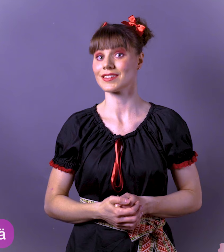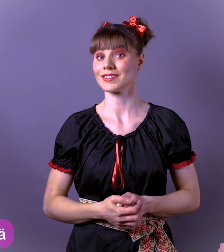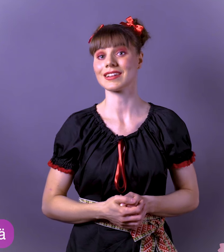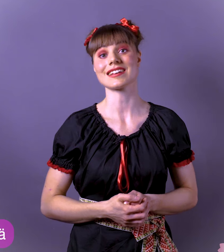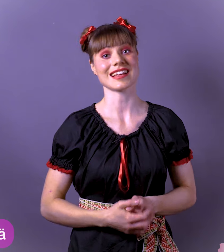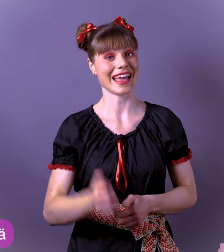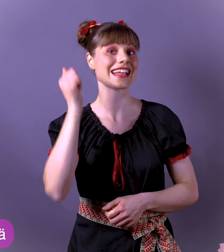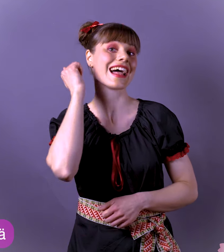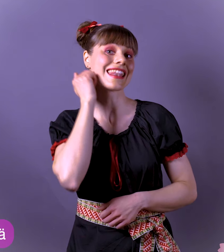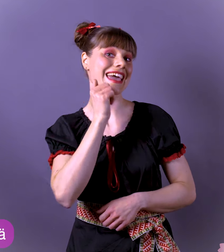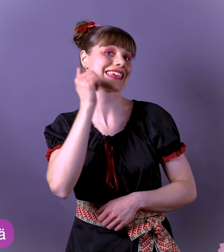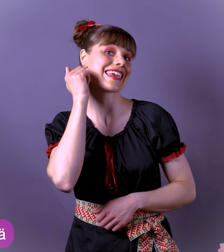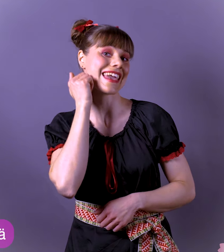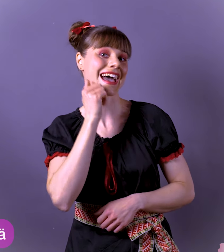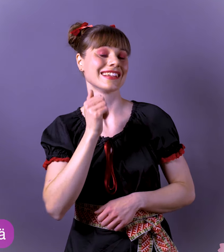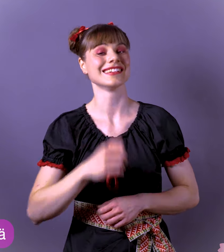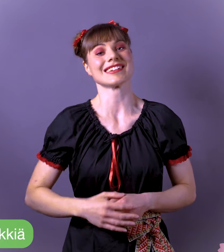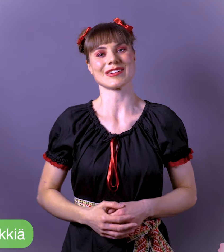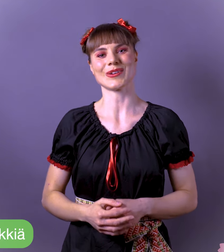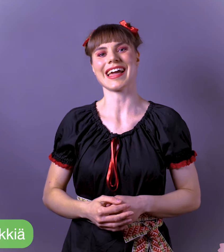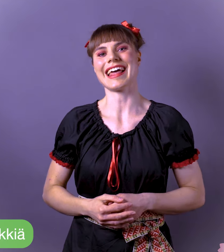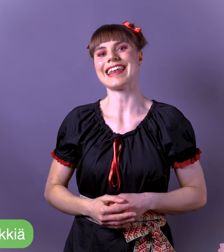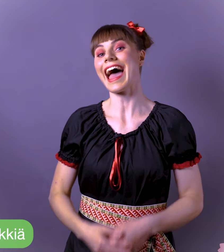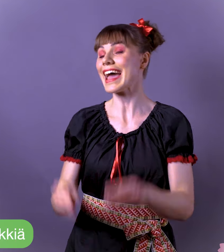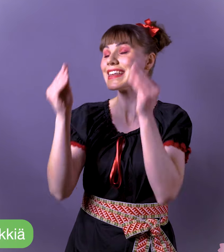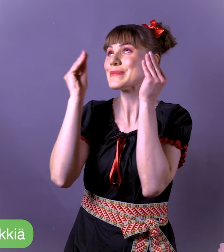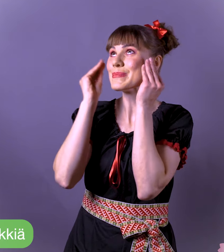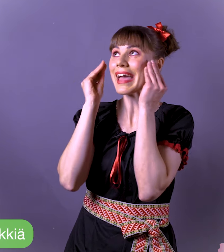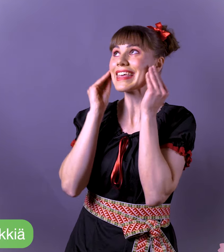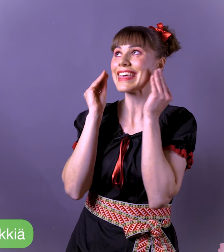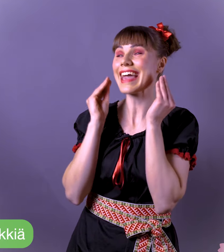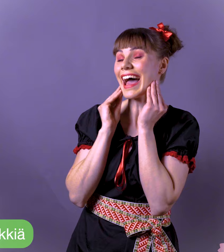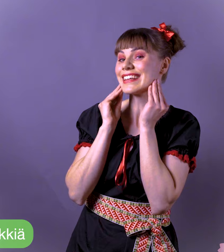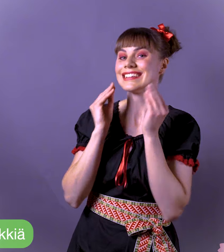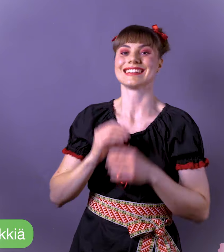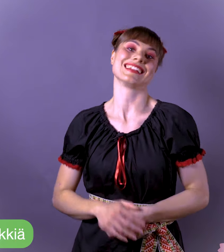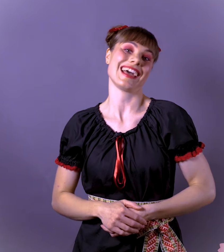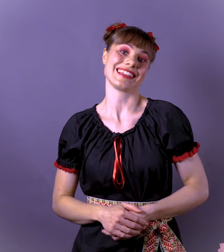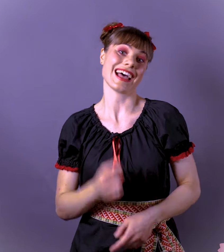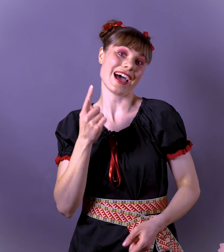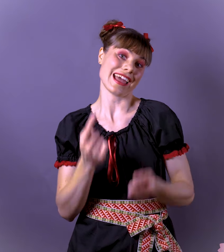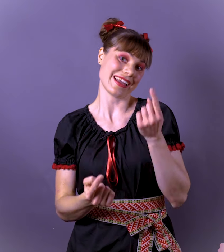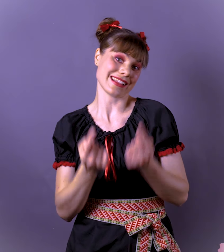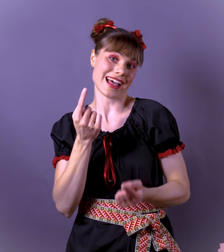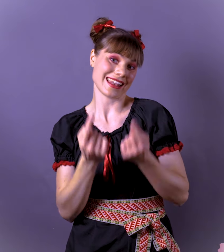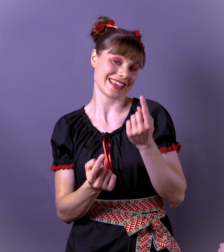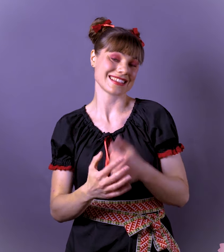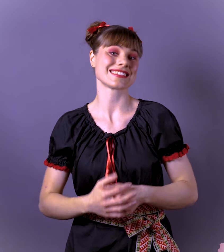On taas aika leikkiä, kokeilen äidin meikkiä. Laittaa